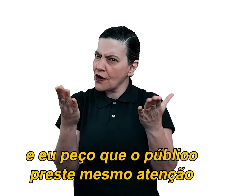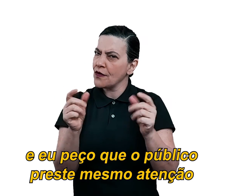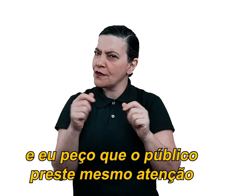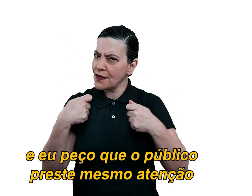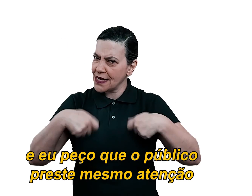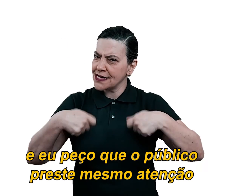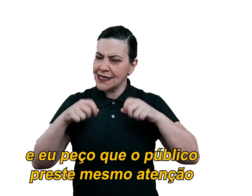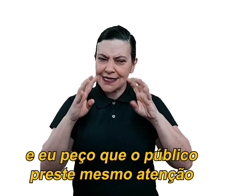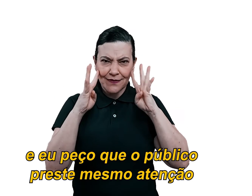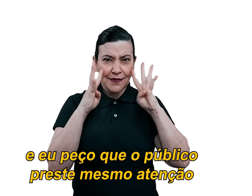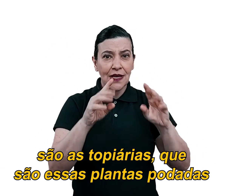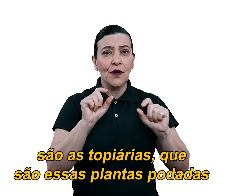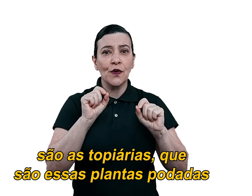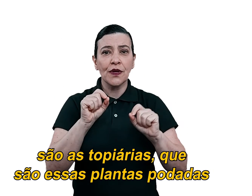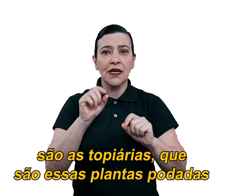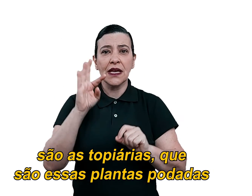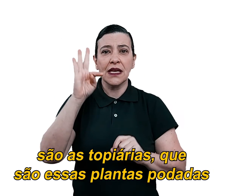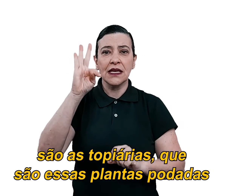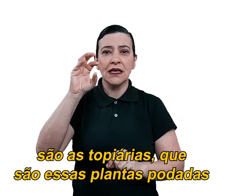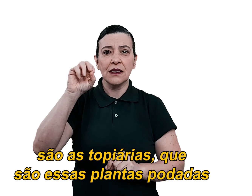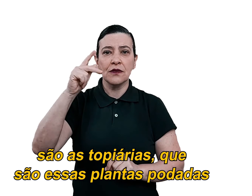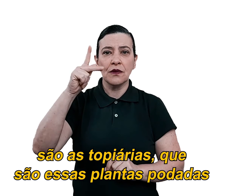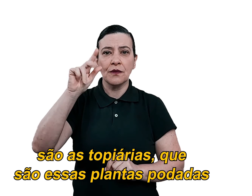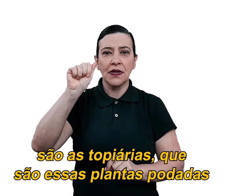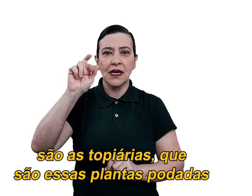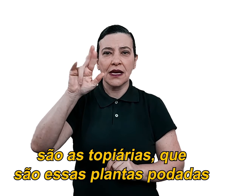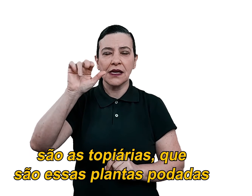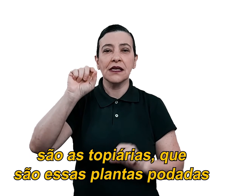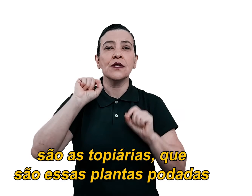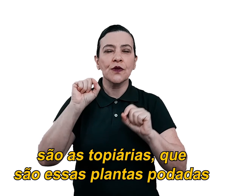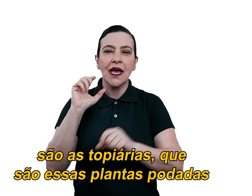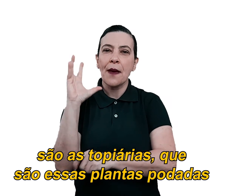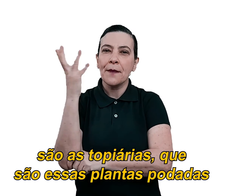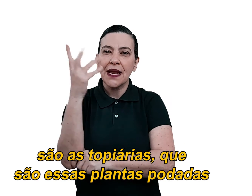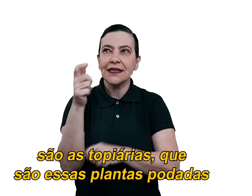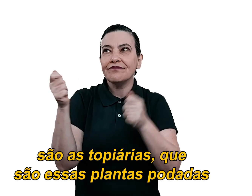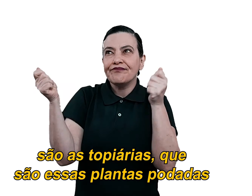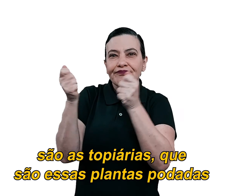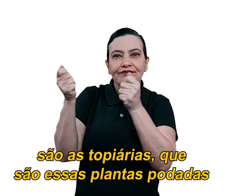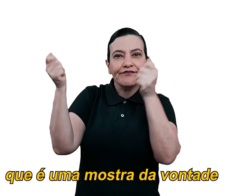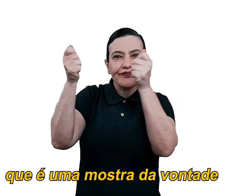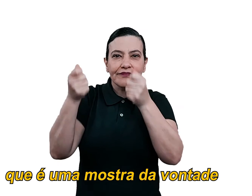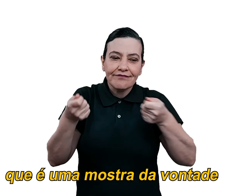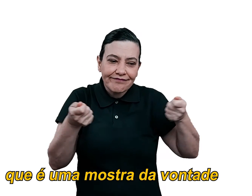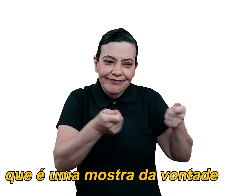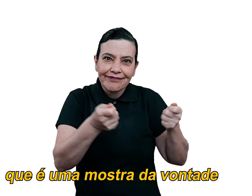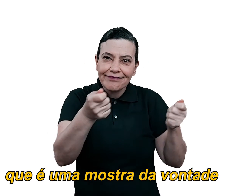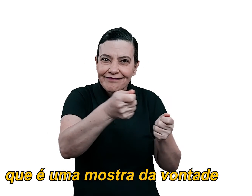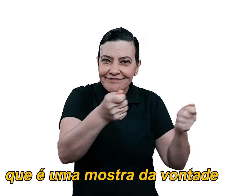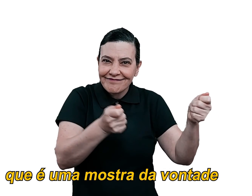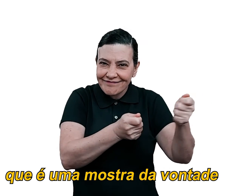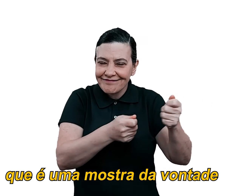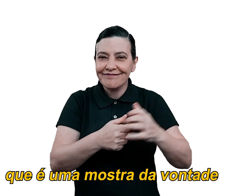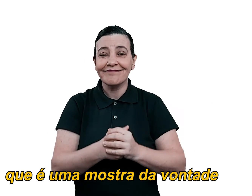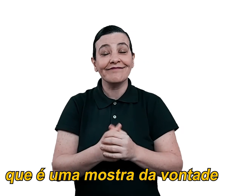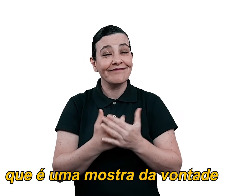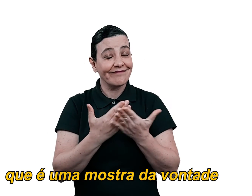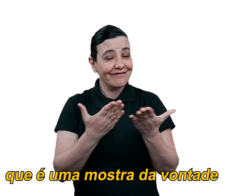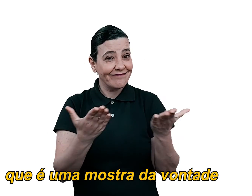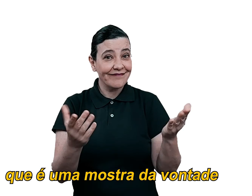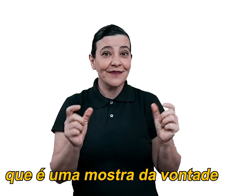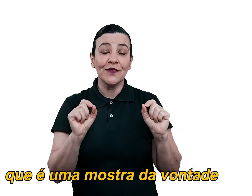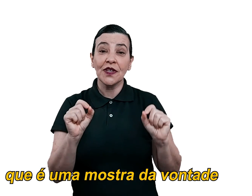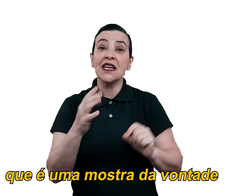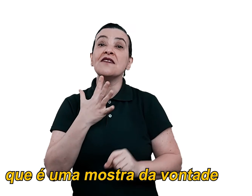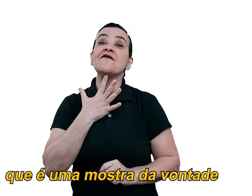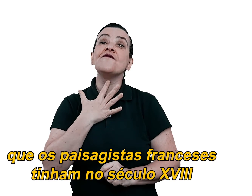público preste mesmo atenção, né? São as topiárias, né? Que são essas plantas podadas, né? Que é uma